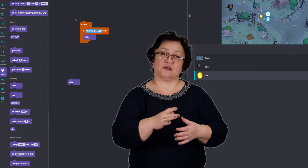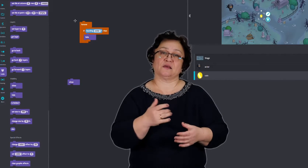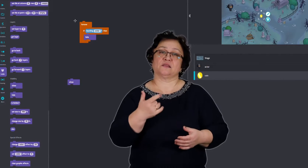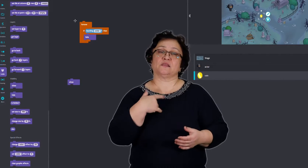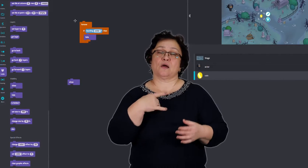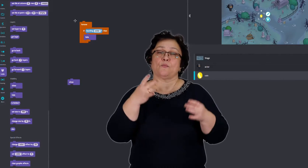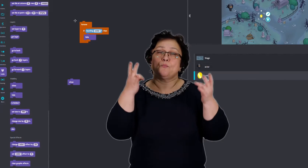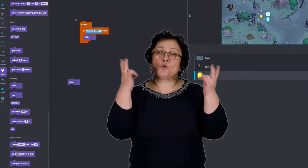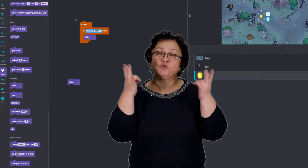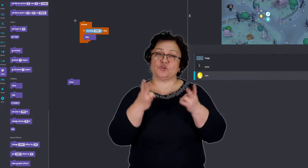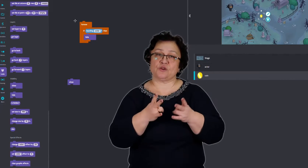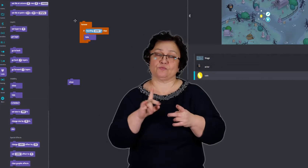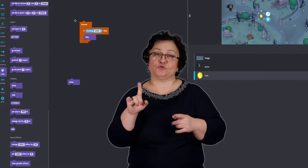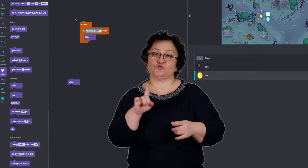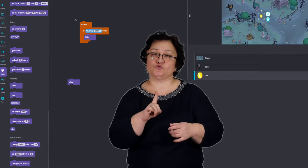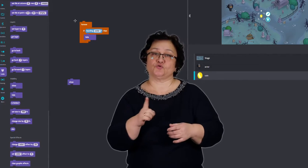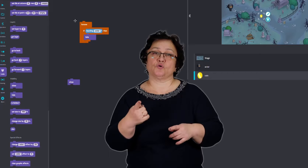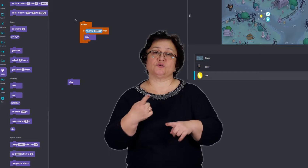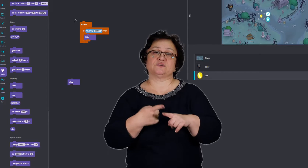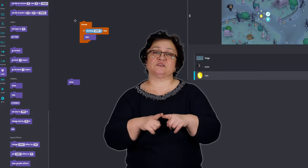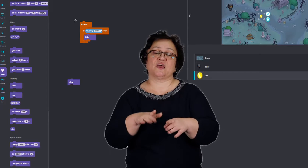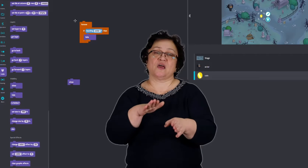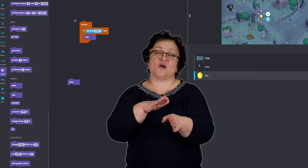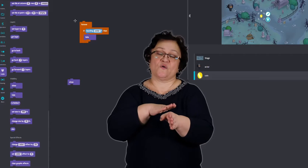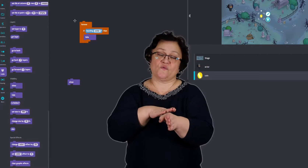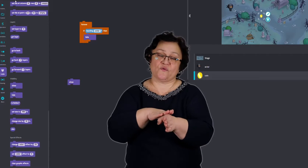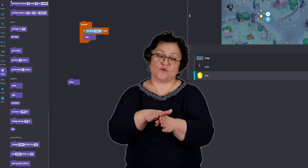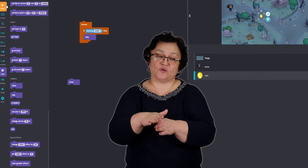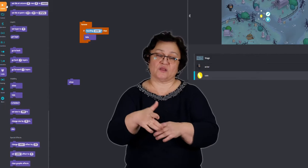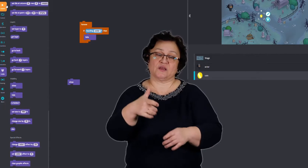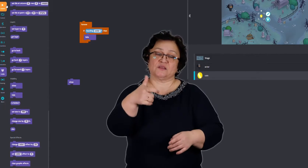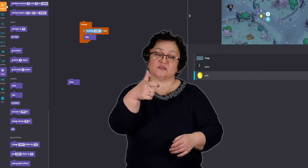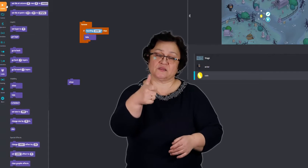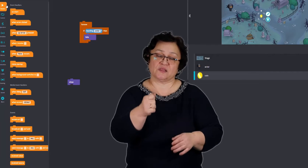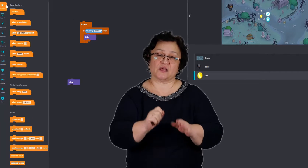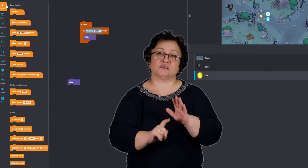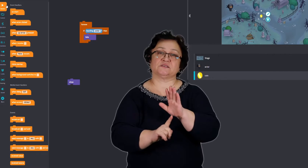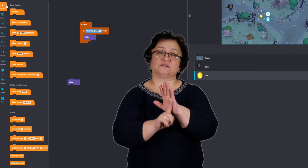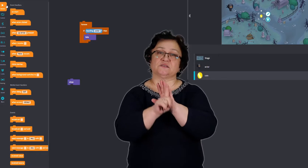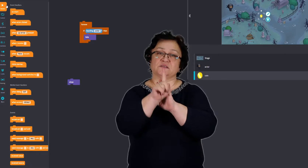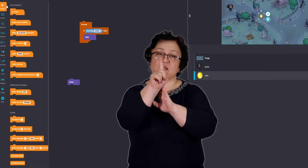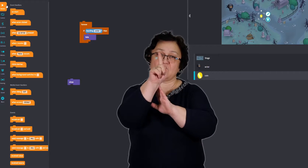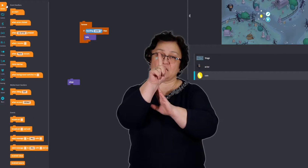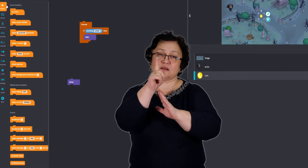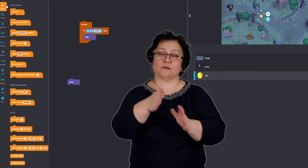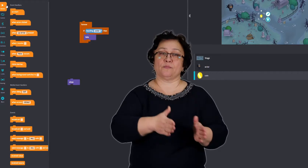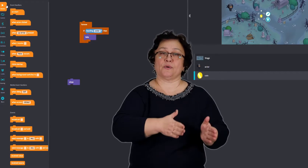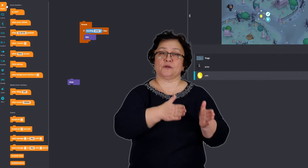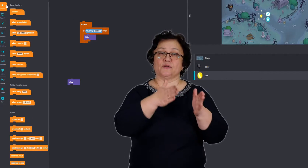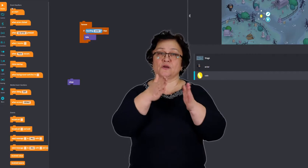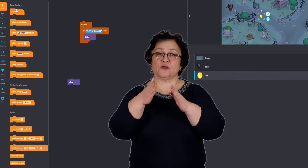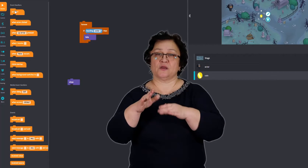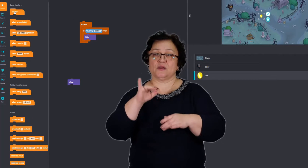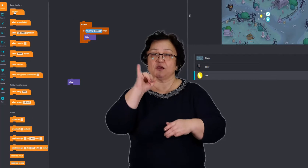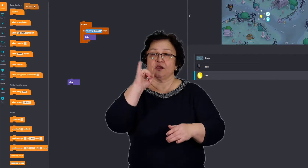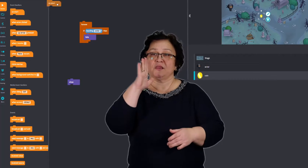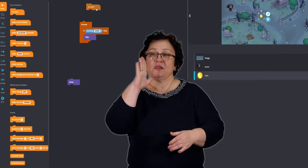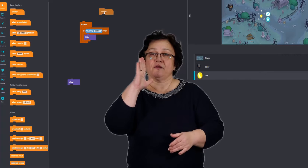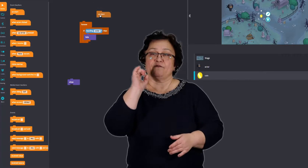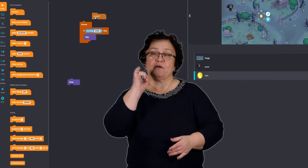Нам потрібно, щоб це виконувалося завжди, коли ти натиснеш на старт. Тому я переходжу в блоки Events,